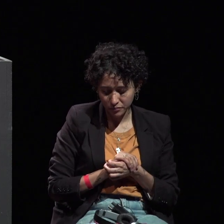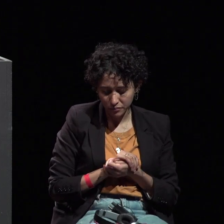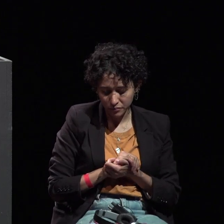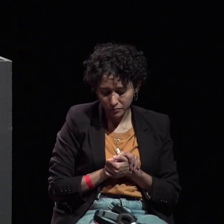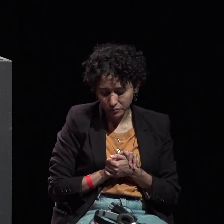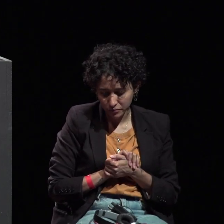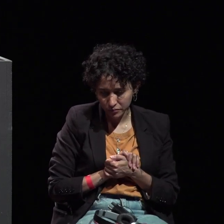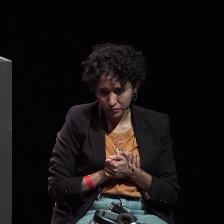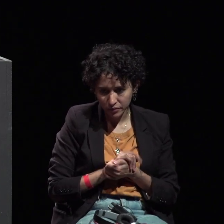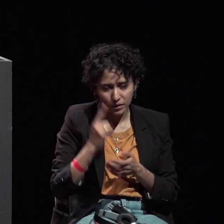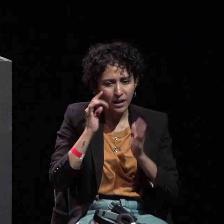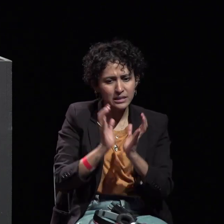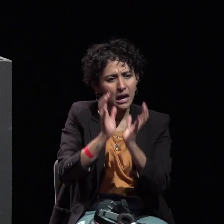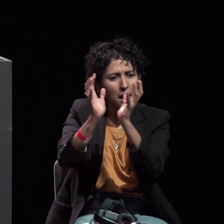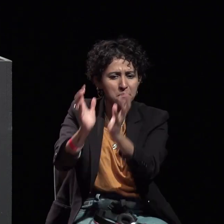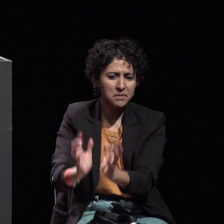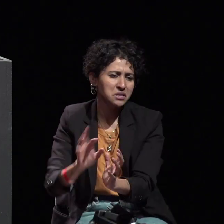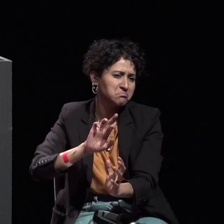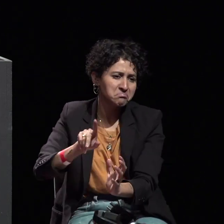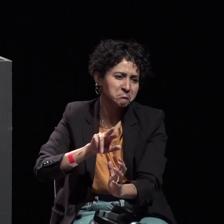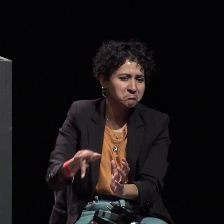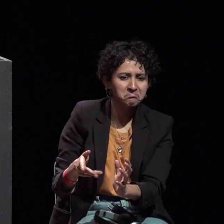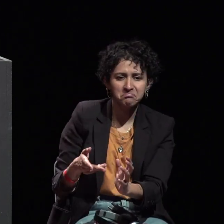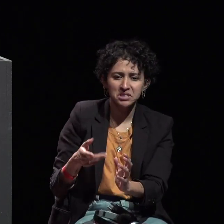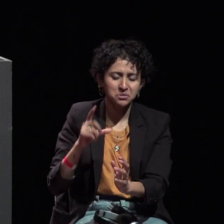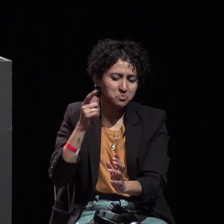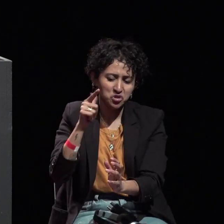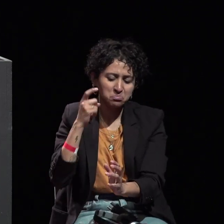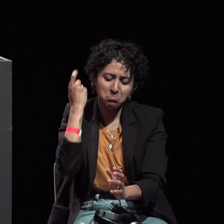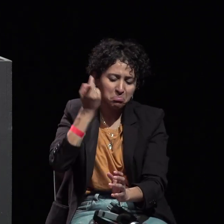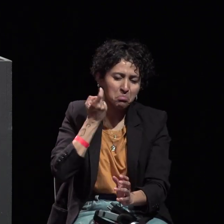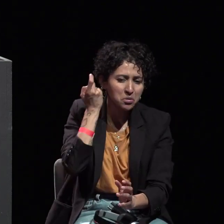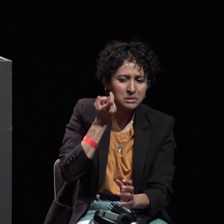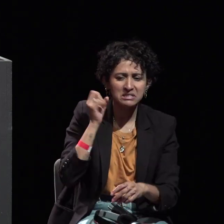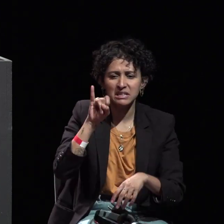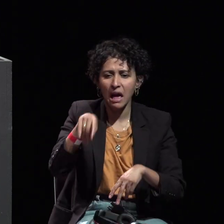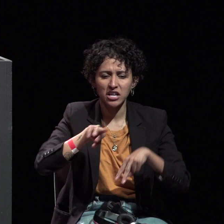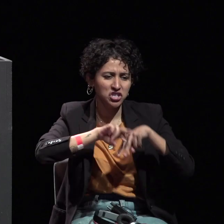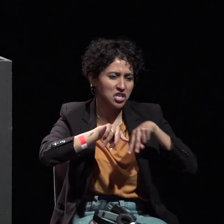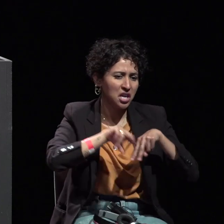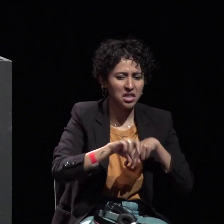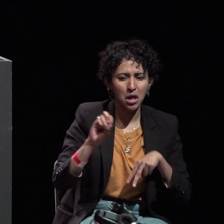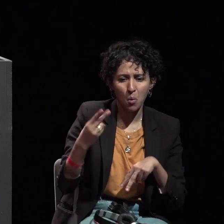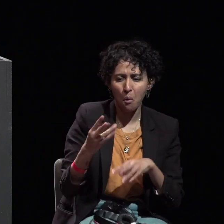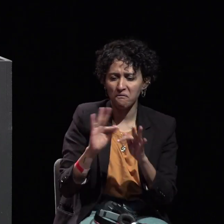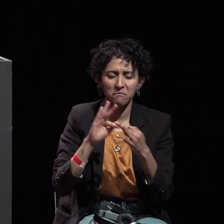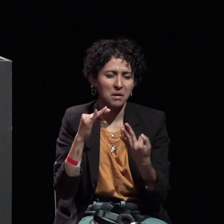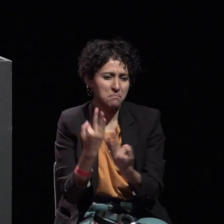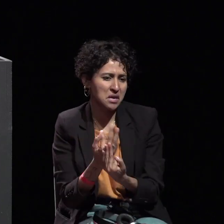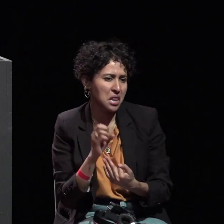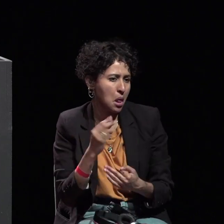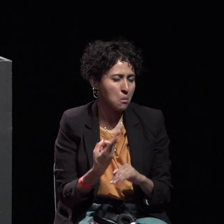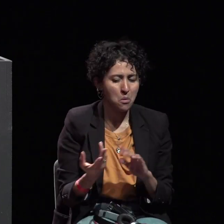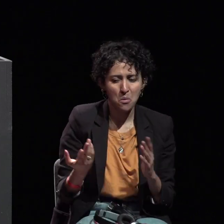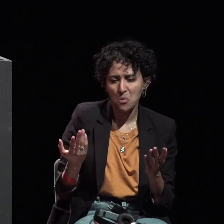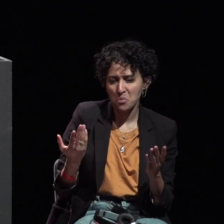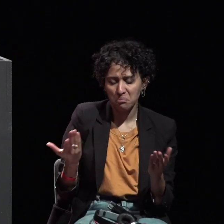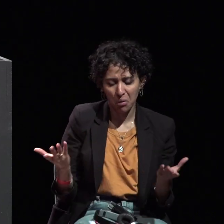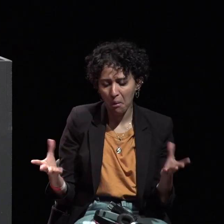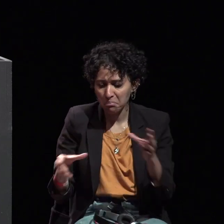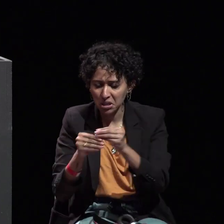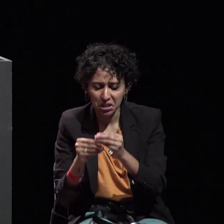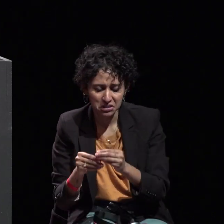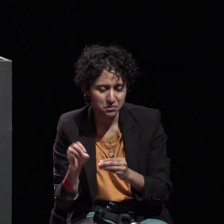distintas do ponto de vista do gênero e do parentesco, em uma série de relações unívocas ou recíprocas, antagônicas ou